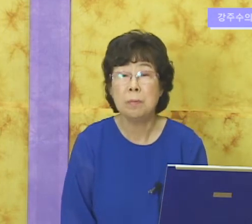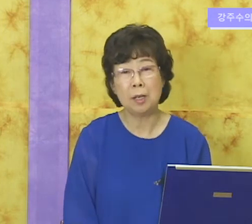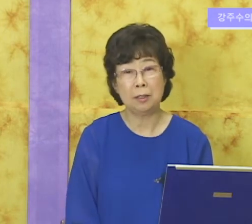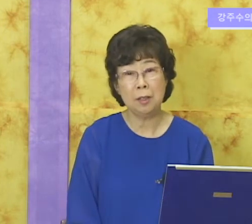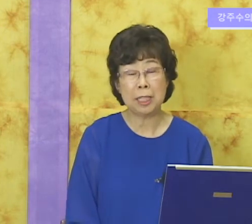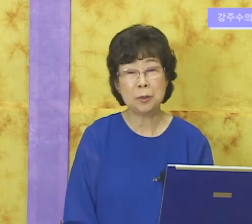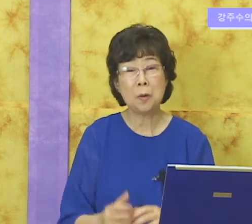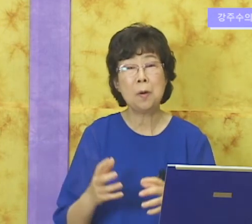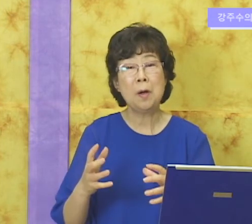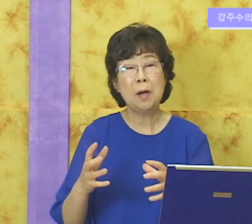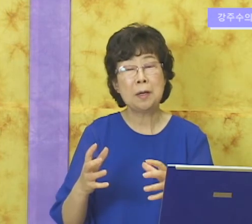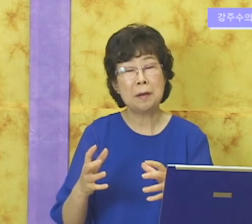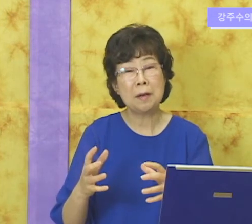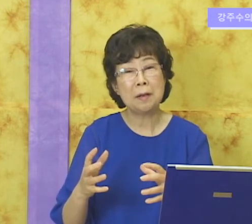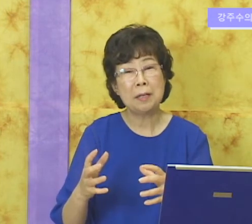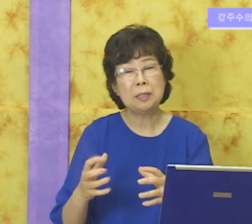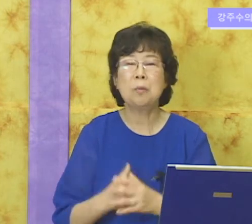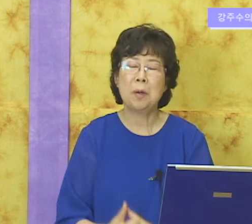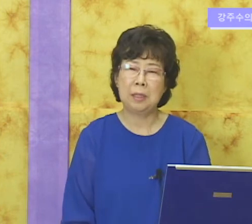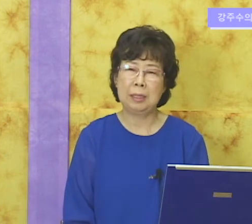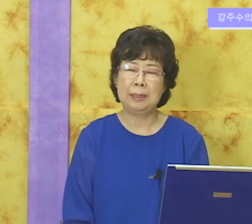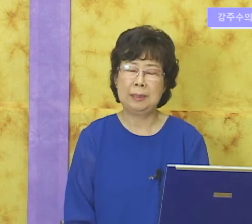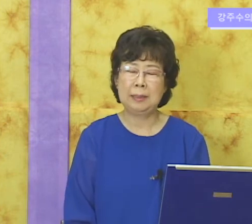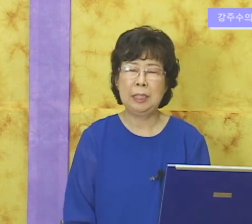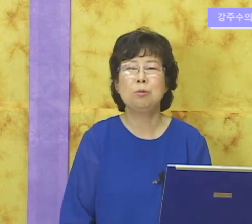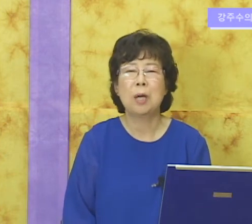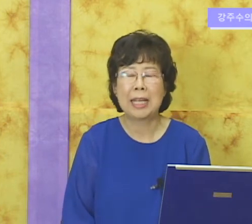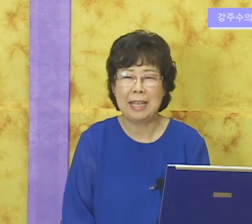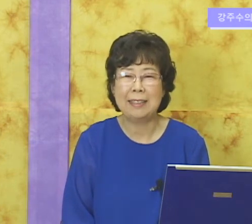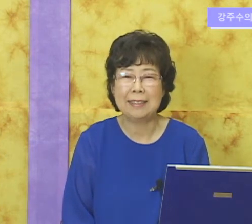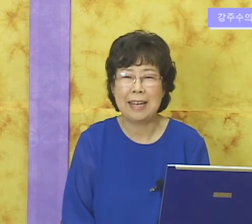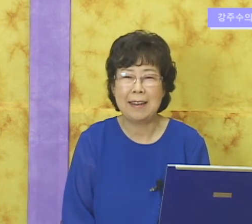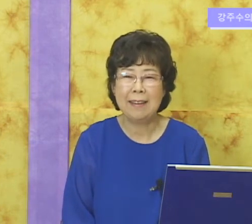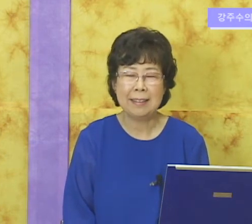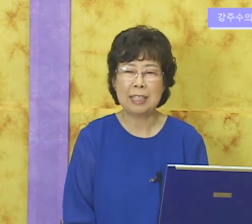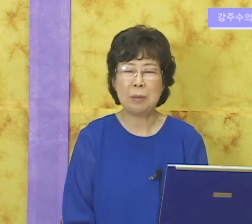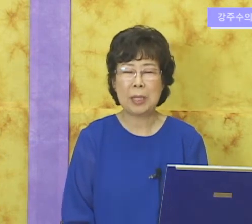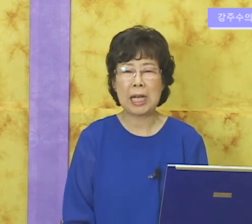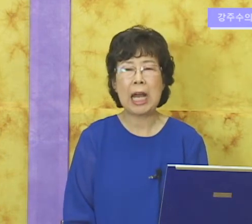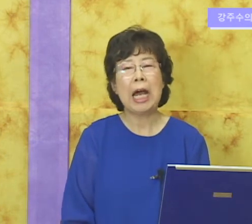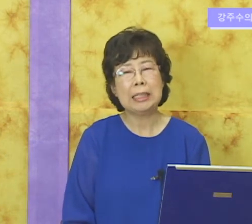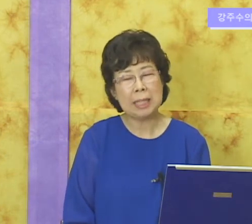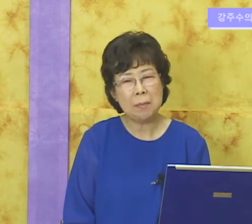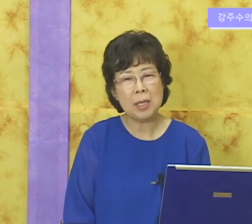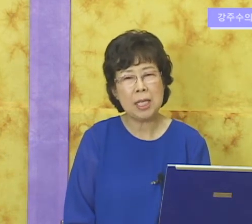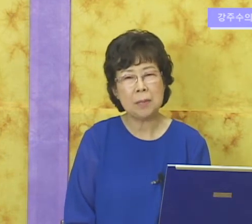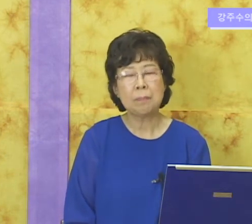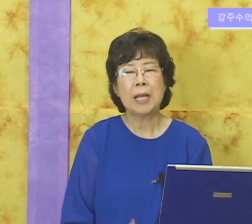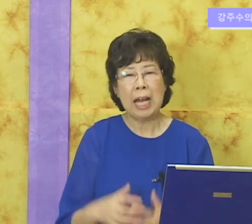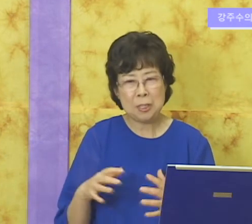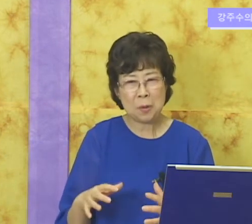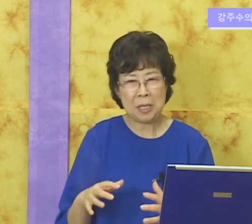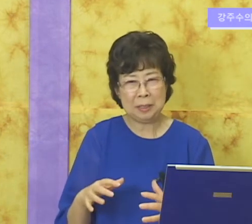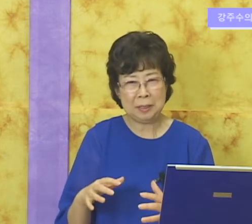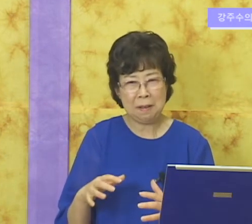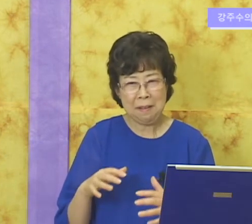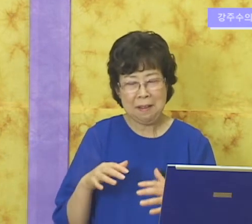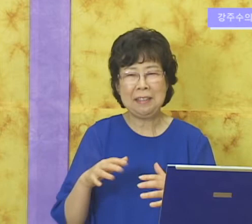설명을 들어가지고 정보를 입수하게 되는 거예요. 그렇다 보니까 한 3명이 한 조를 이뤄서